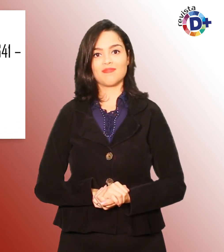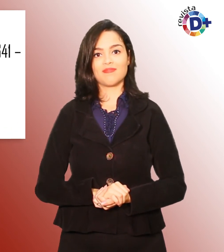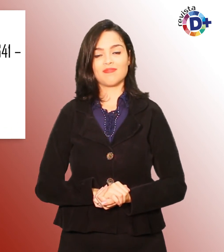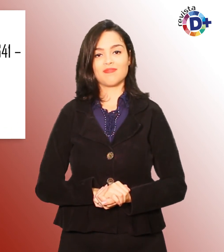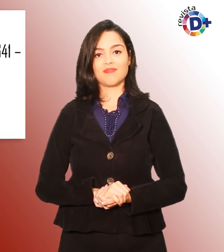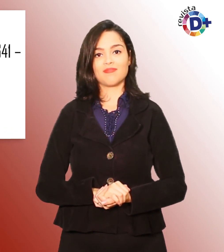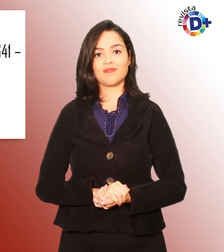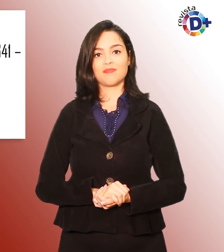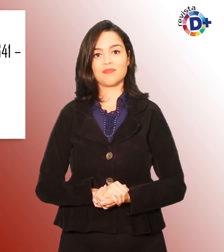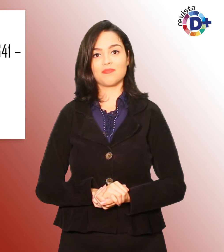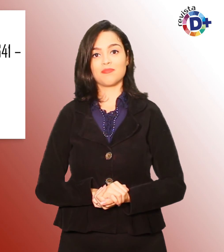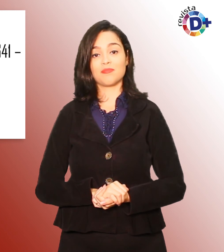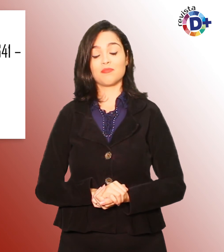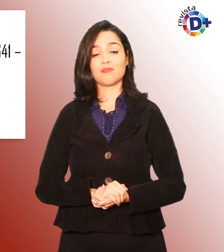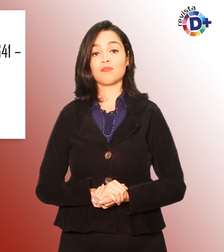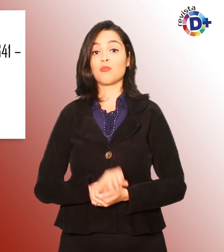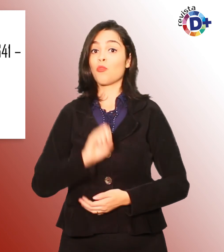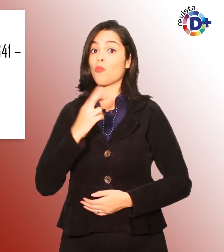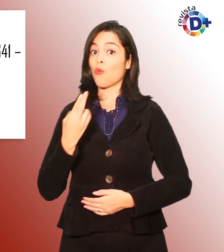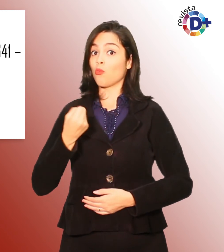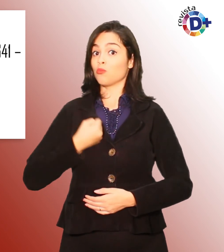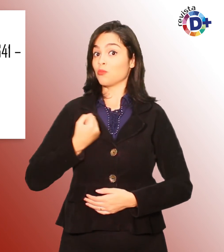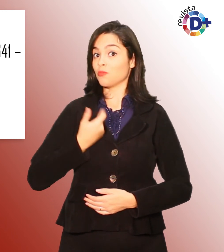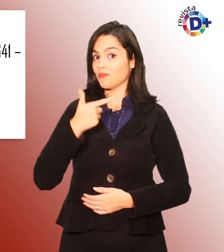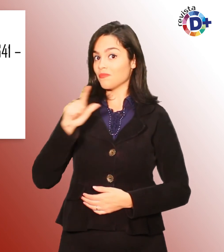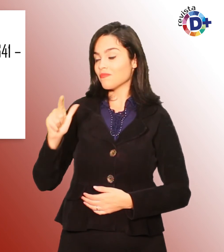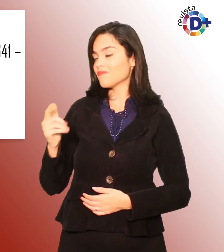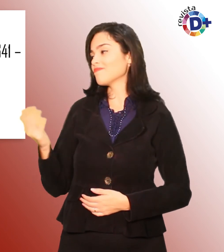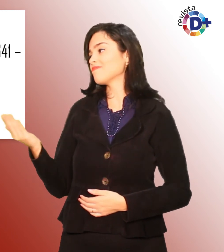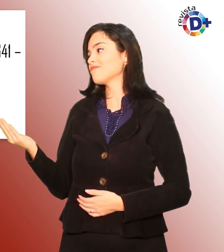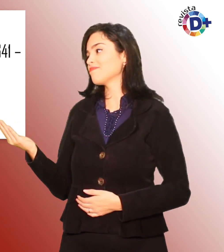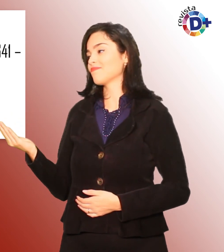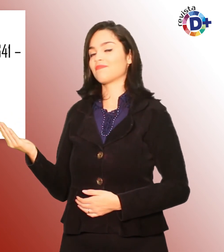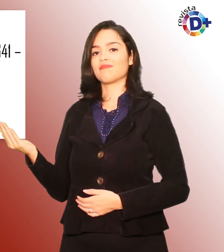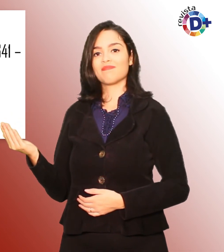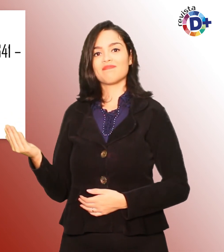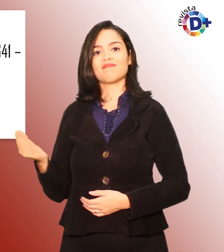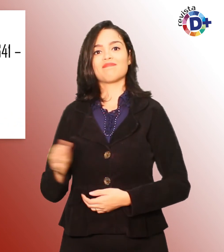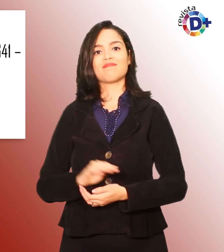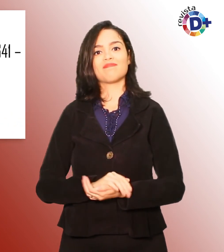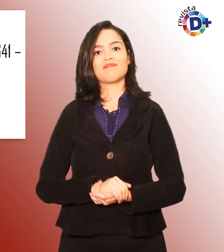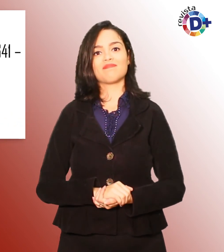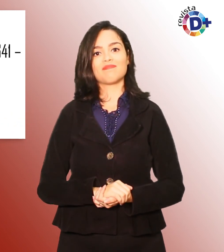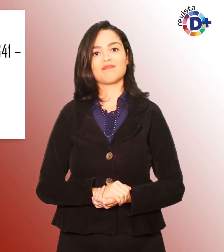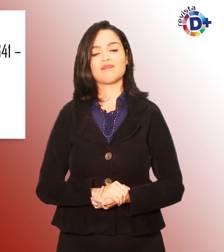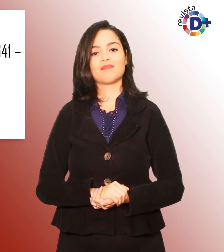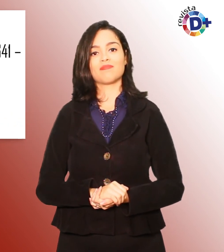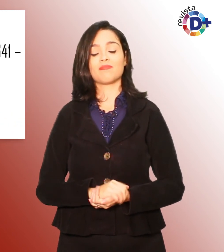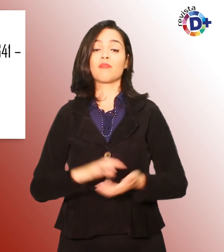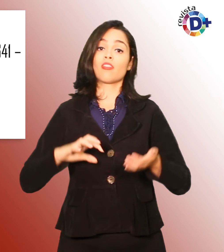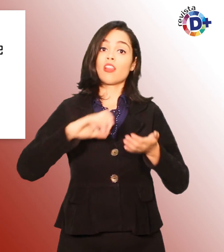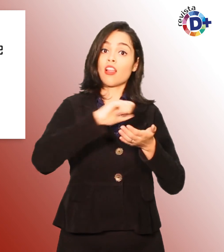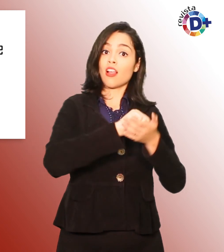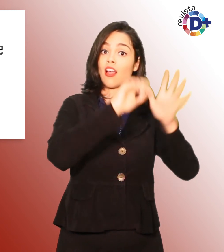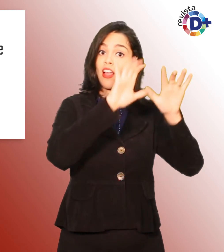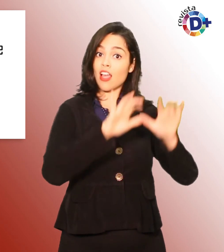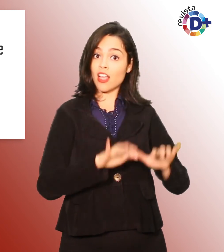ou 97 38 6 2 2 6 8 o cadastro para receber o dvd